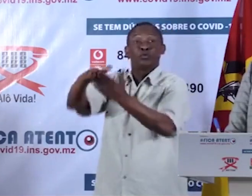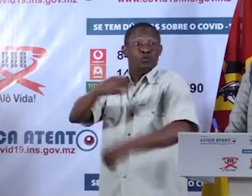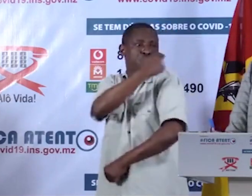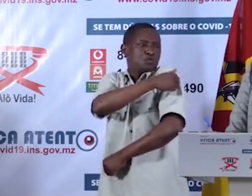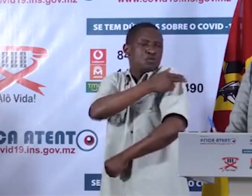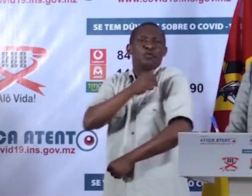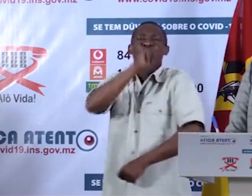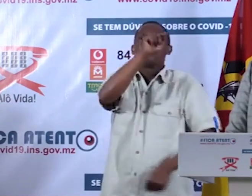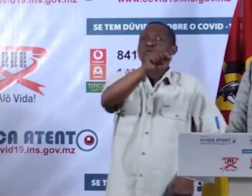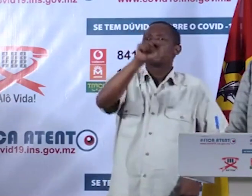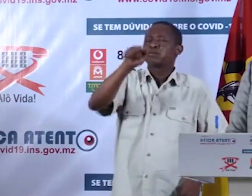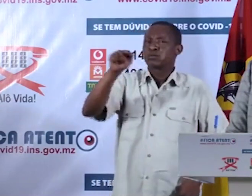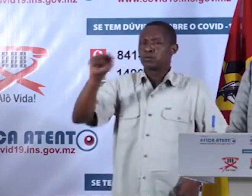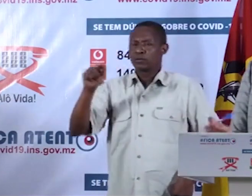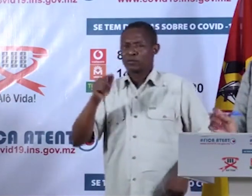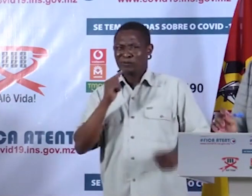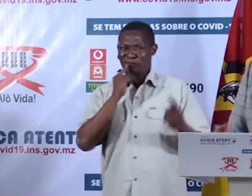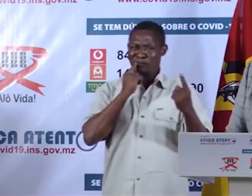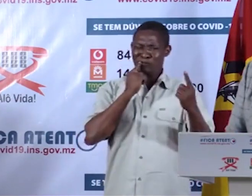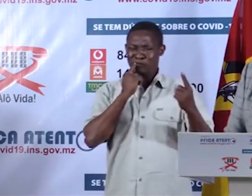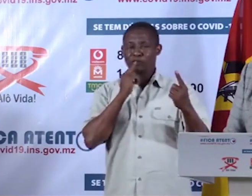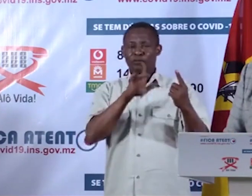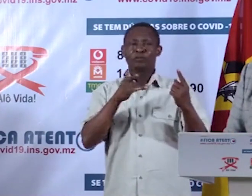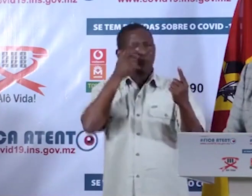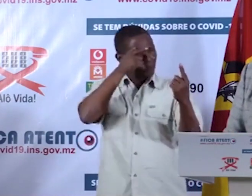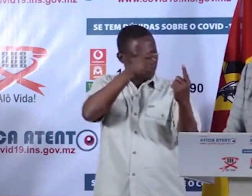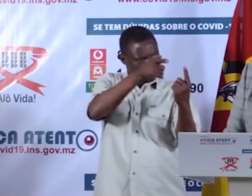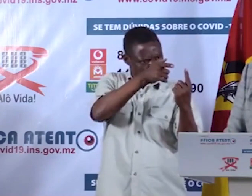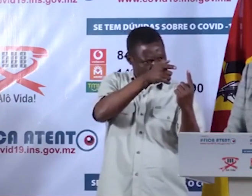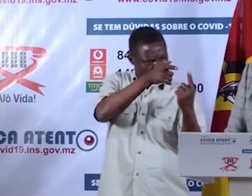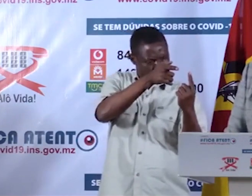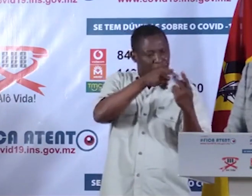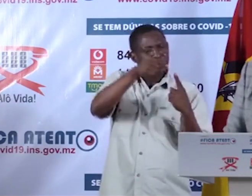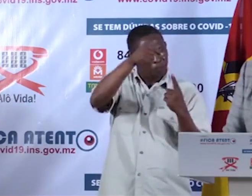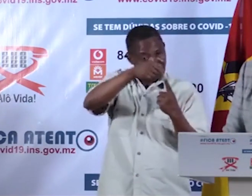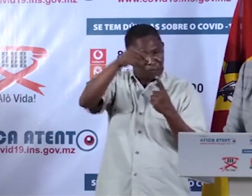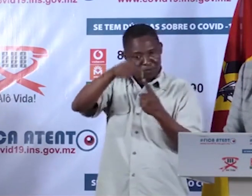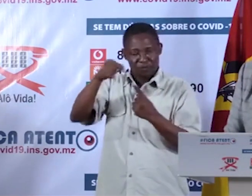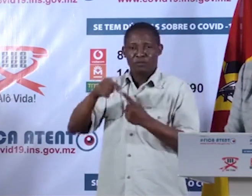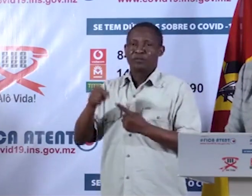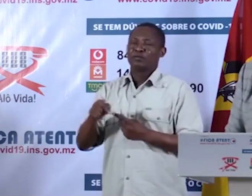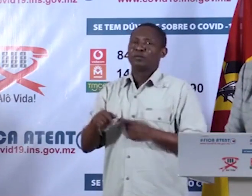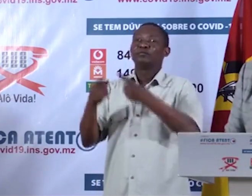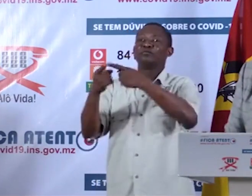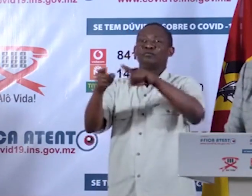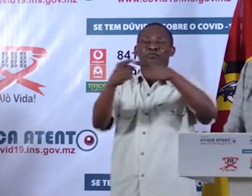rotina nas unidades sanitárias do Ministério da Saúde.